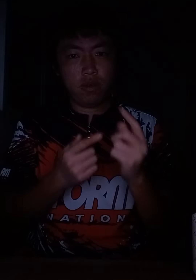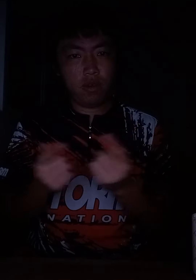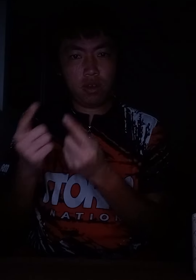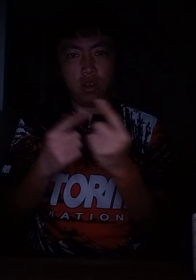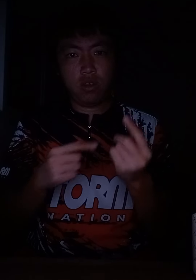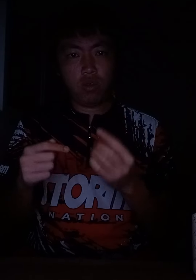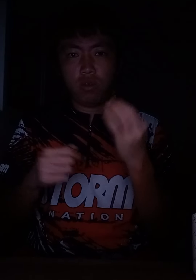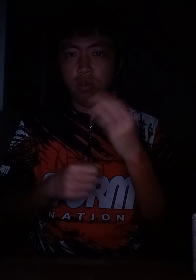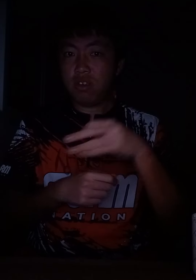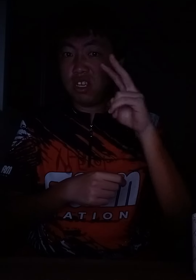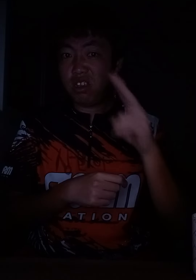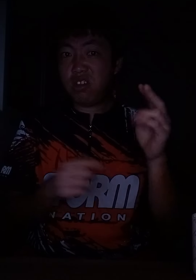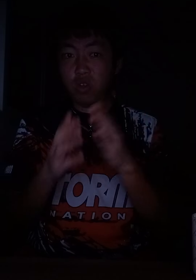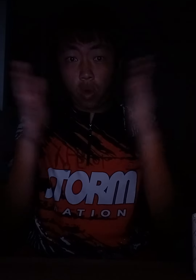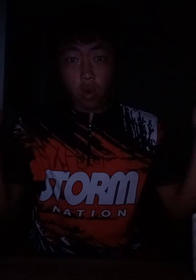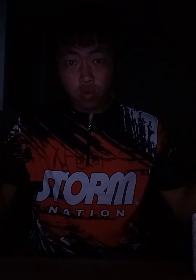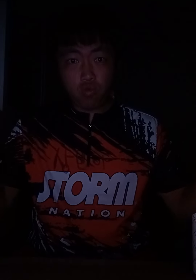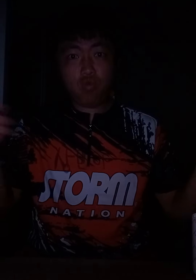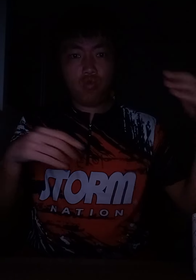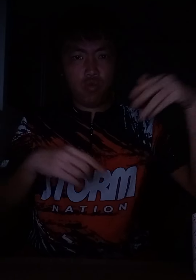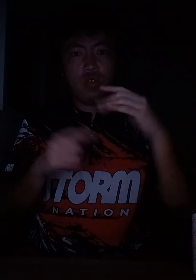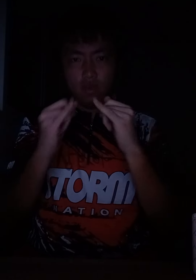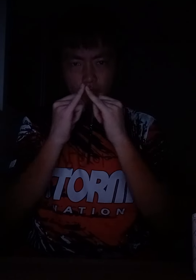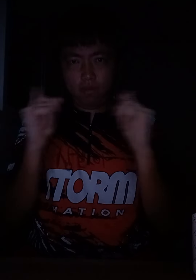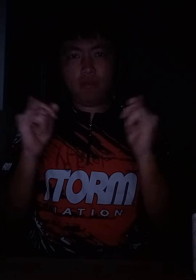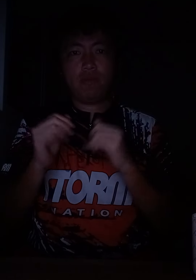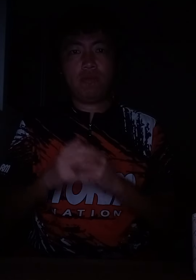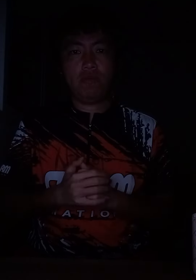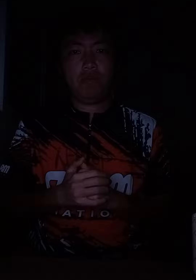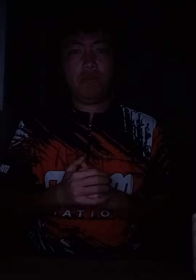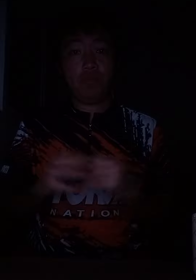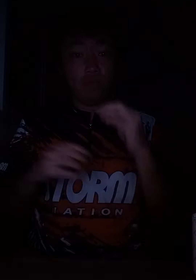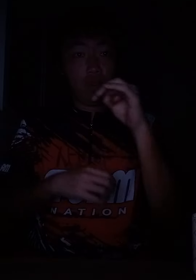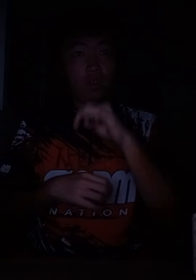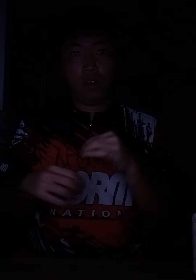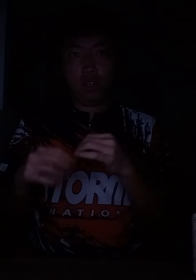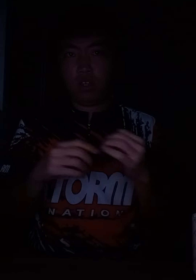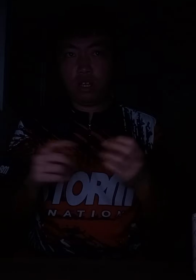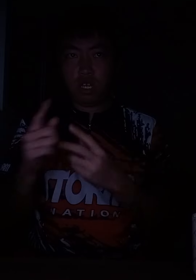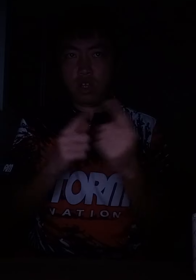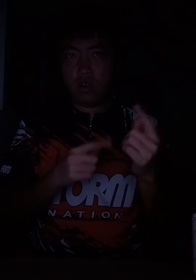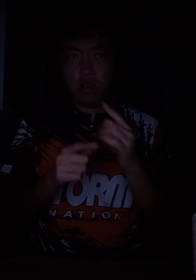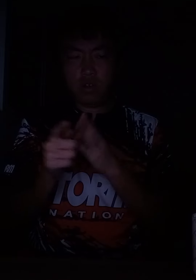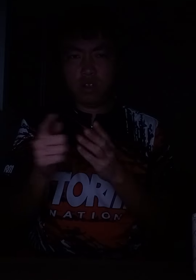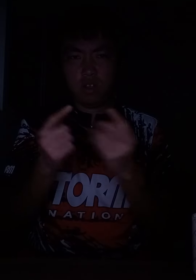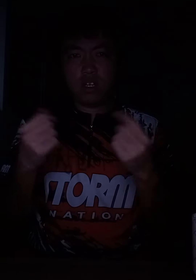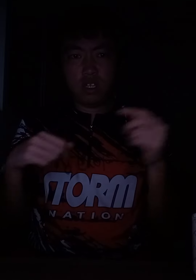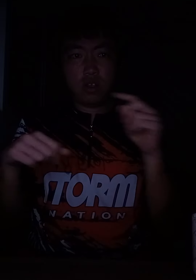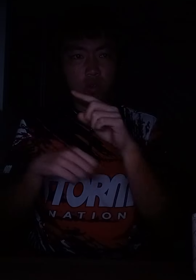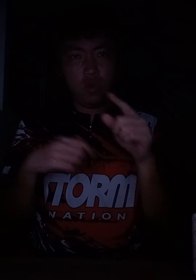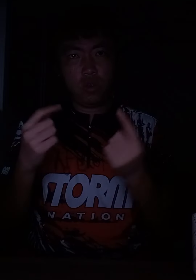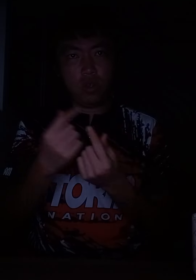한해서 2m 이상 거리를 두고 설치할 수 있습니다. 해양수산부는 부산 해운대 해수욕장 등 대형 해수욕장의